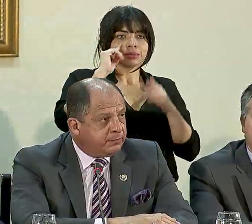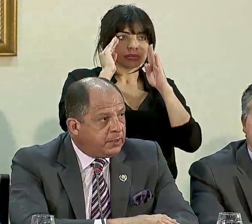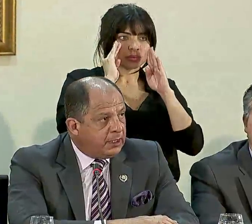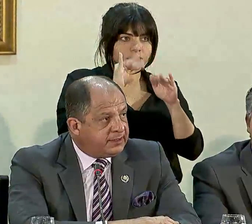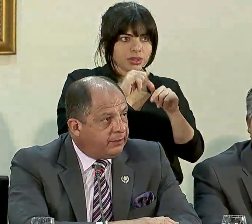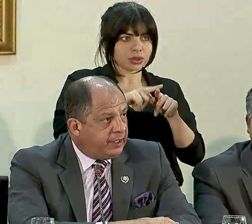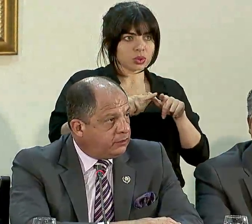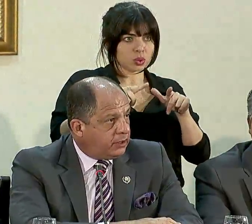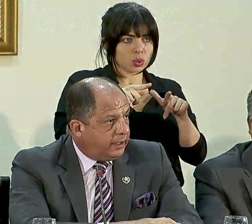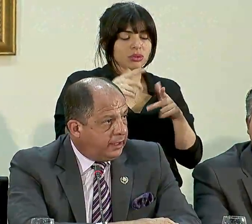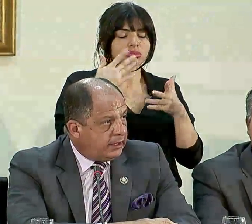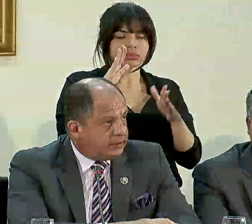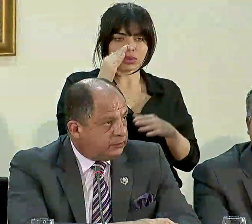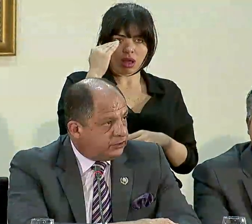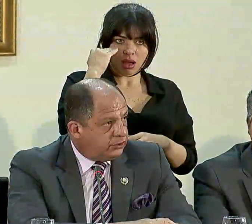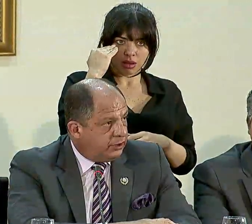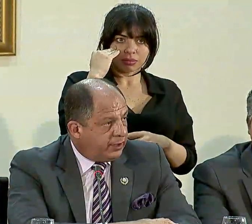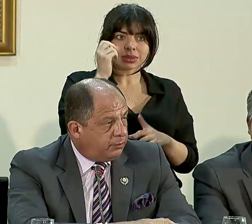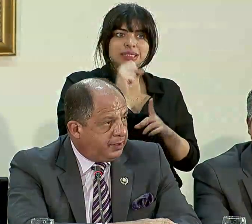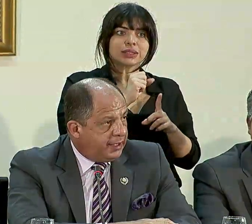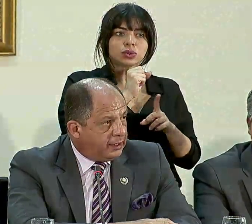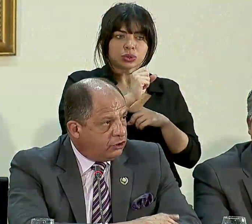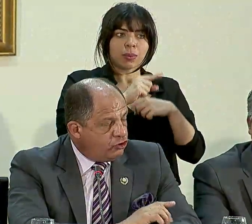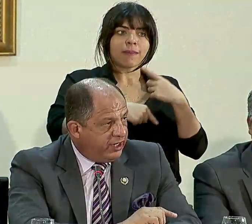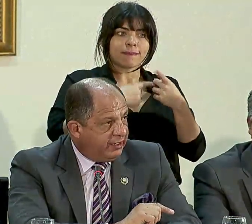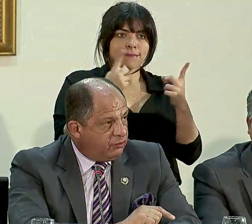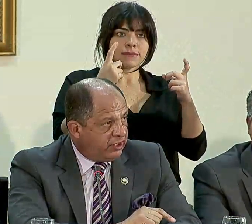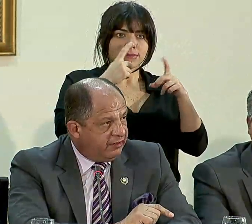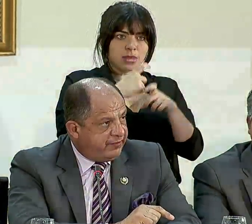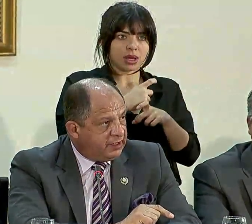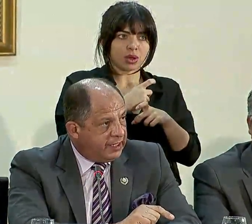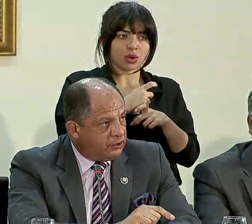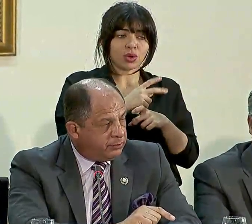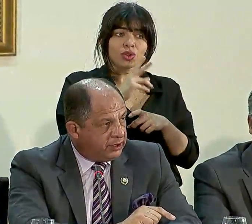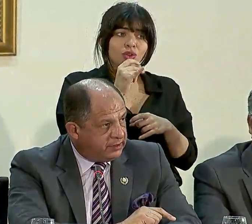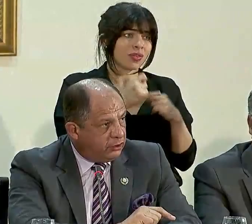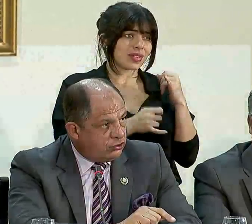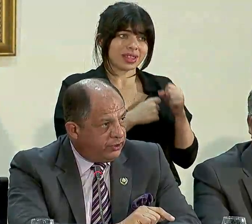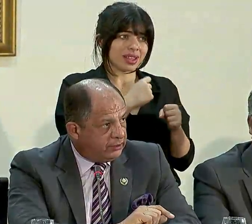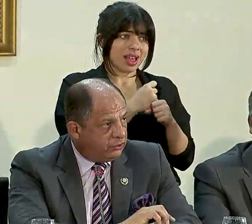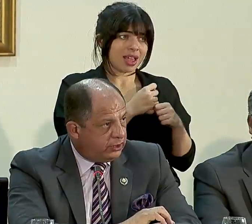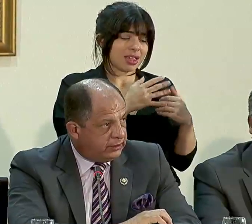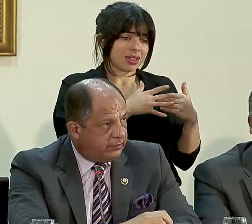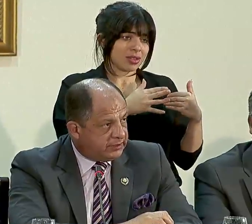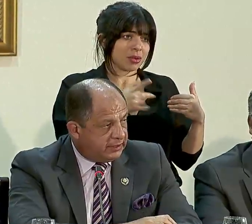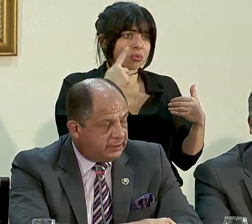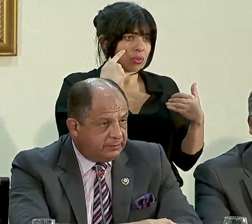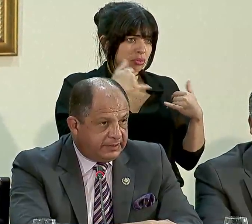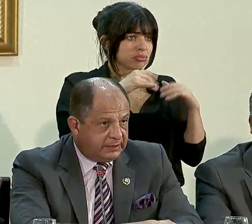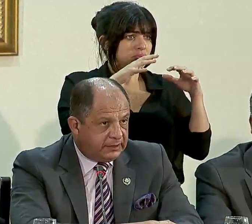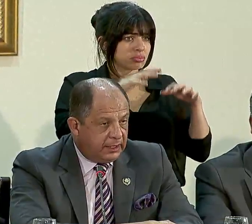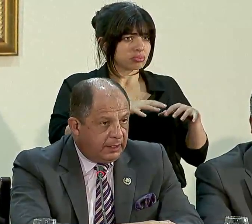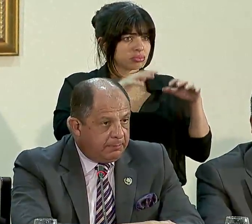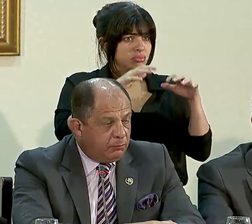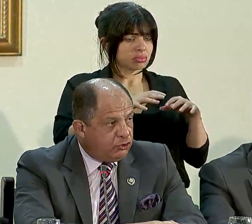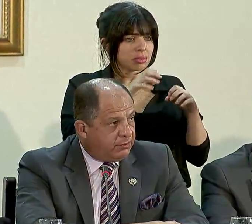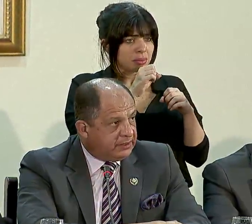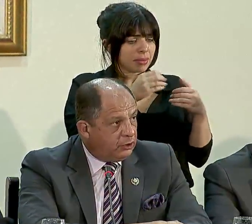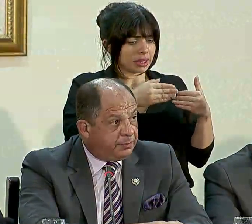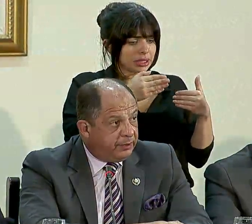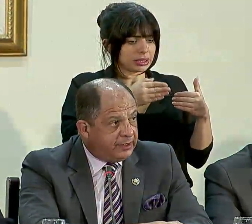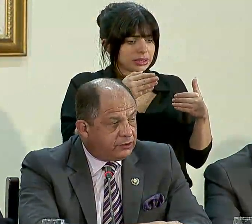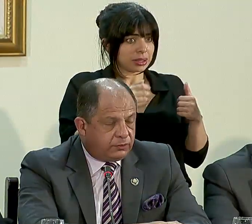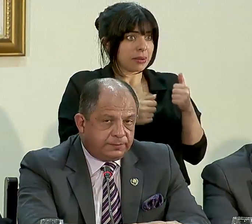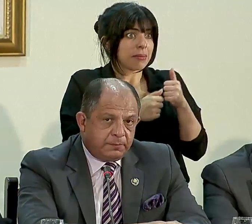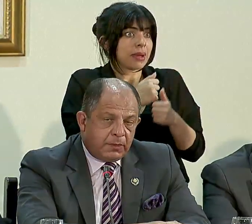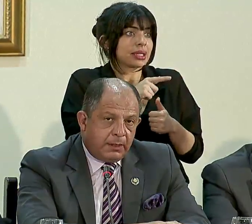zonas, sabiendo que la situación se iba a complicar, no en el fin de año, porque siguió lloviendo durante bastantes meses, mucho más